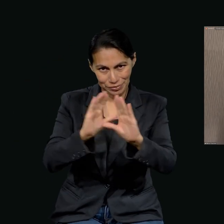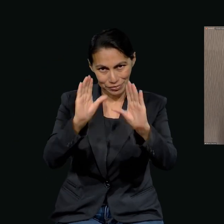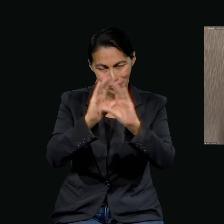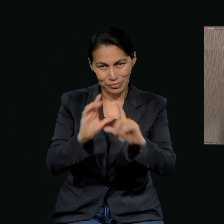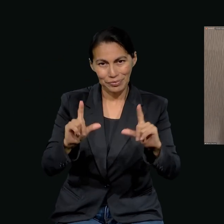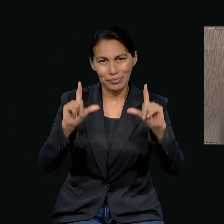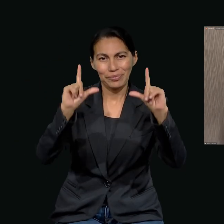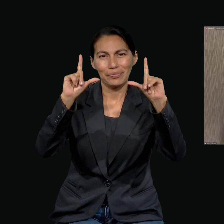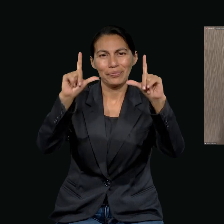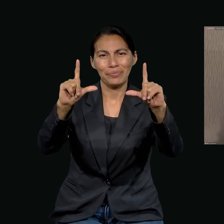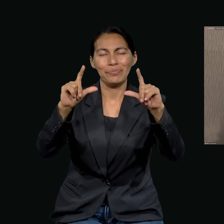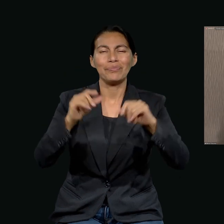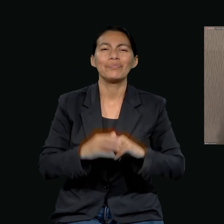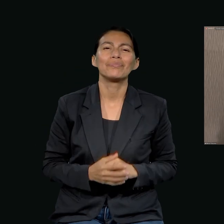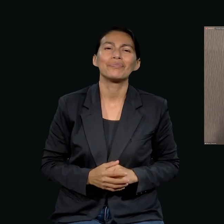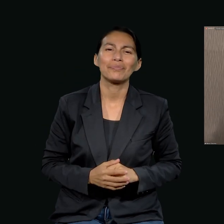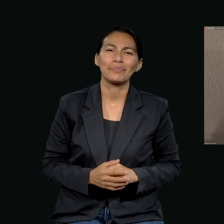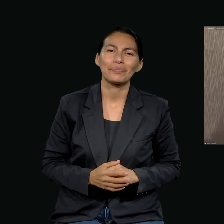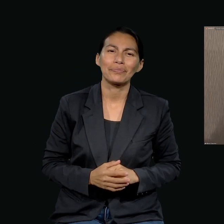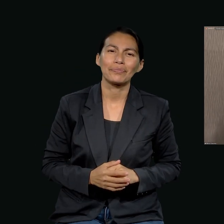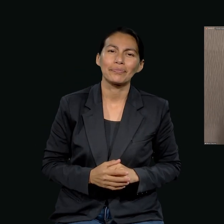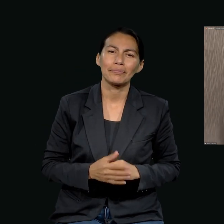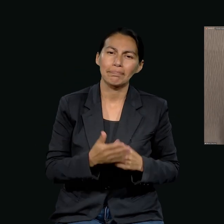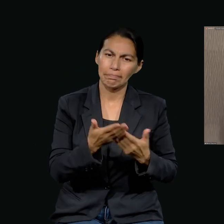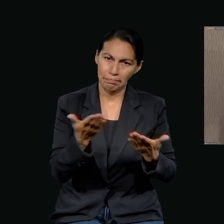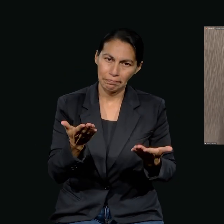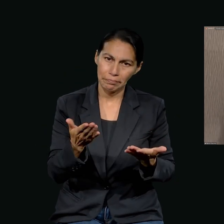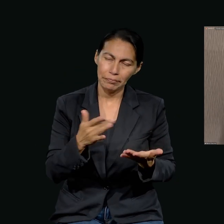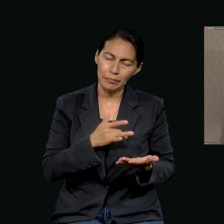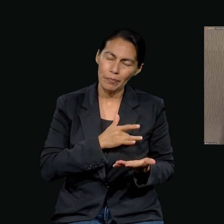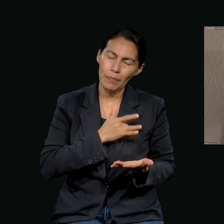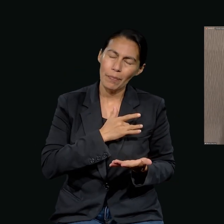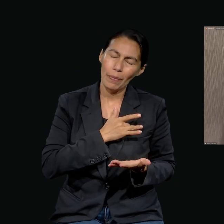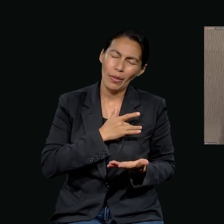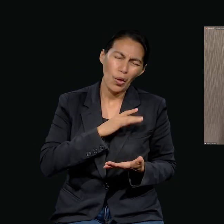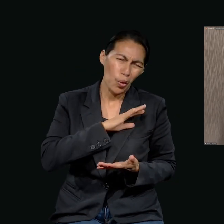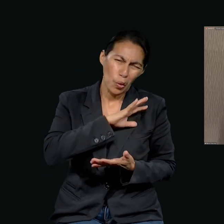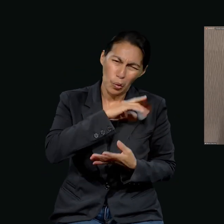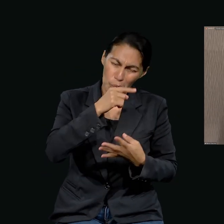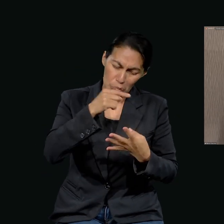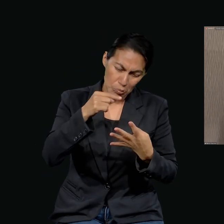Vamos a escuchar y mientras escuchamos esta melodía,